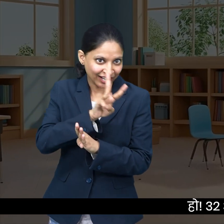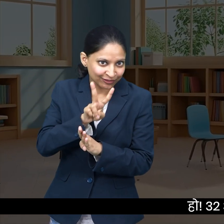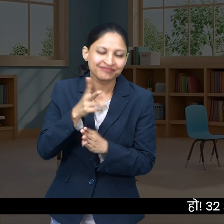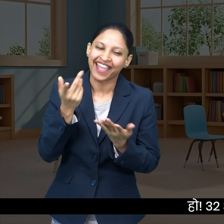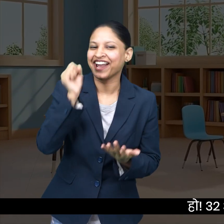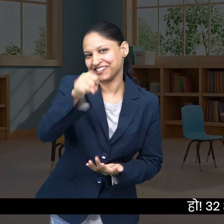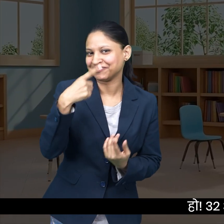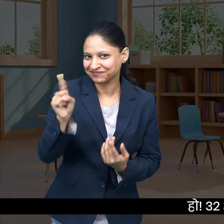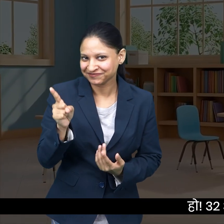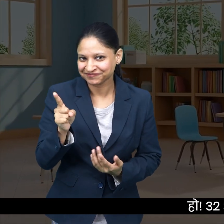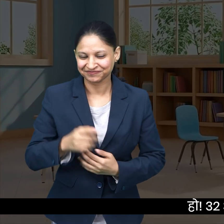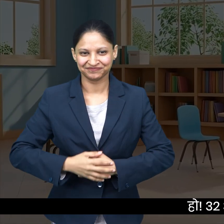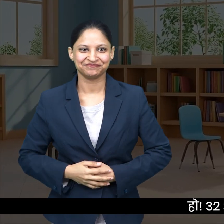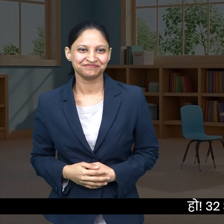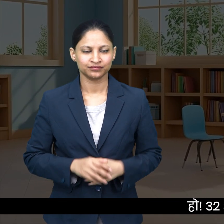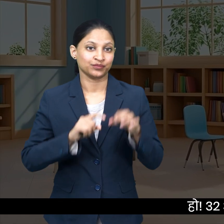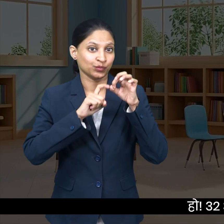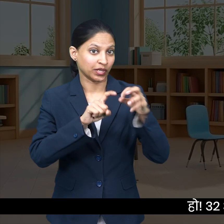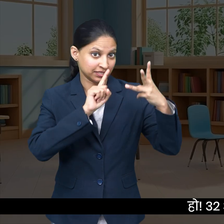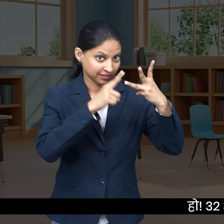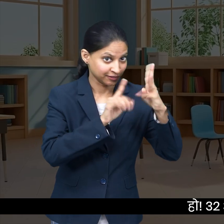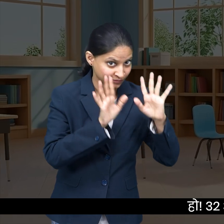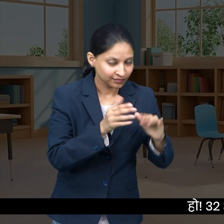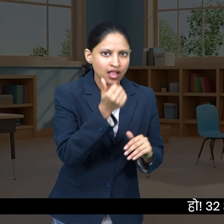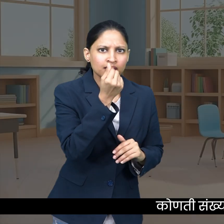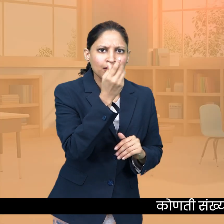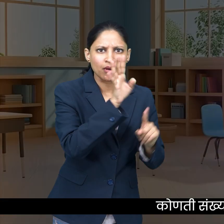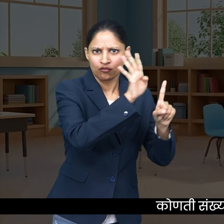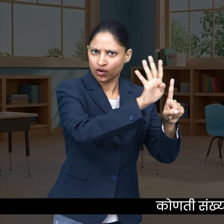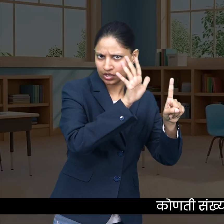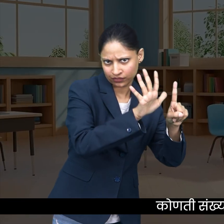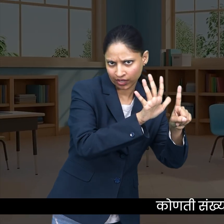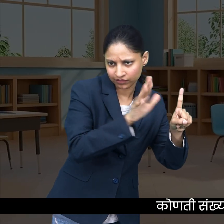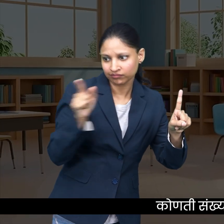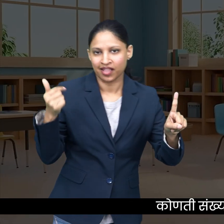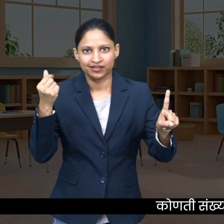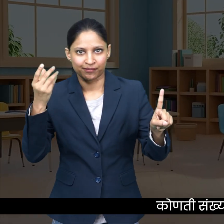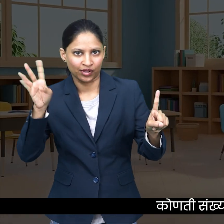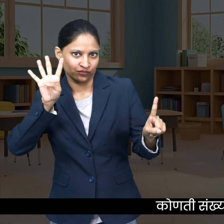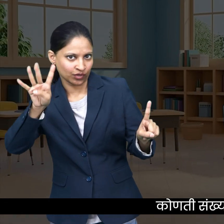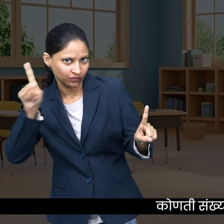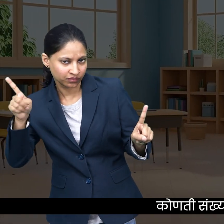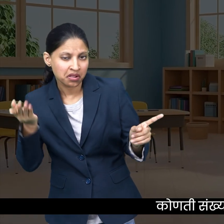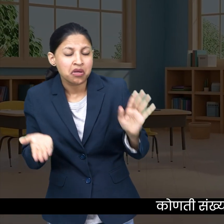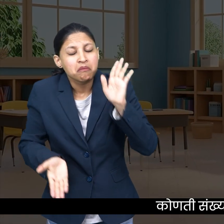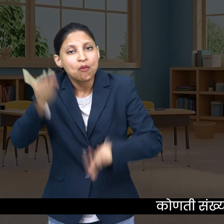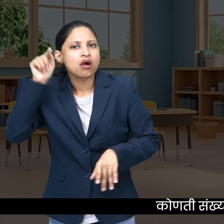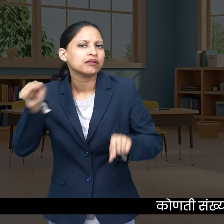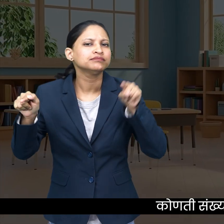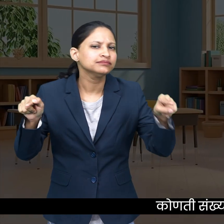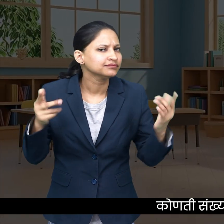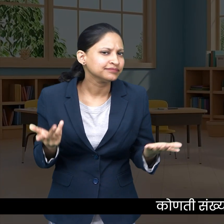32 33च्या आधी येते. कोणती संख्या मोठी आहे,